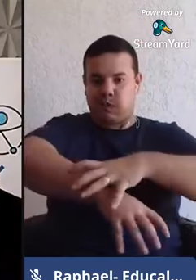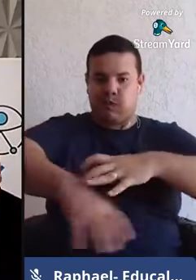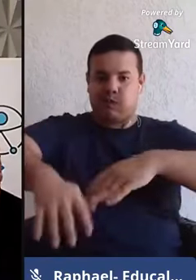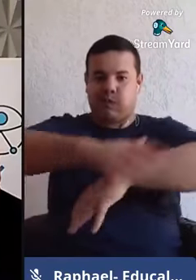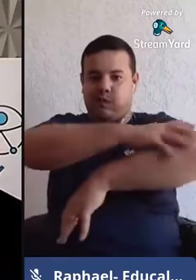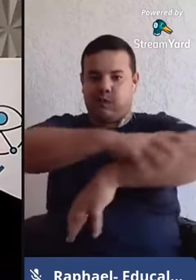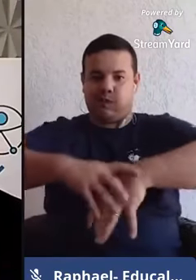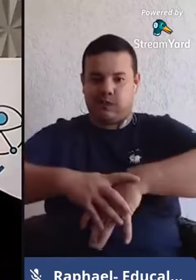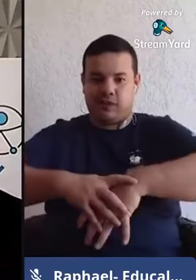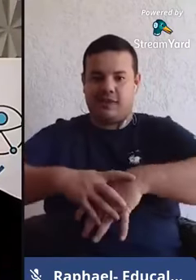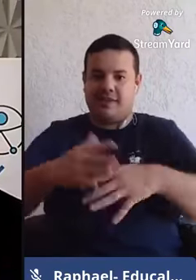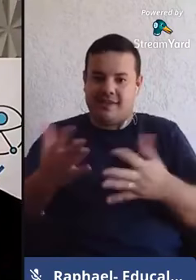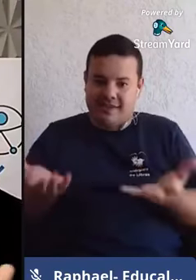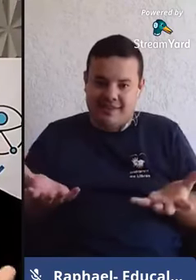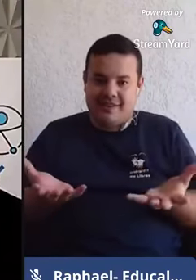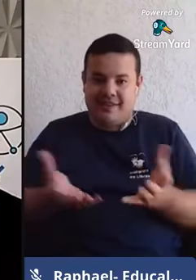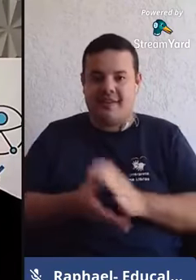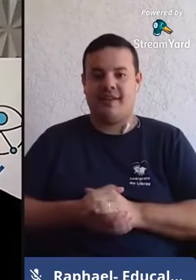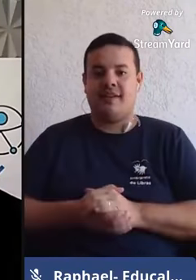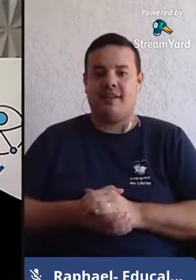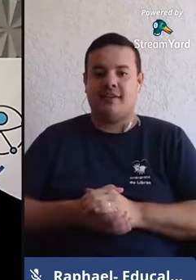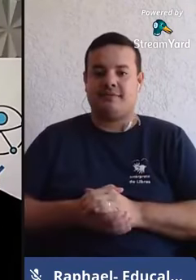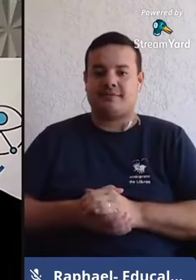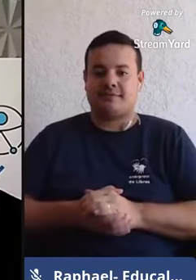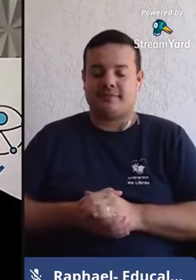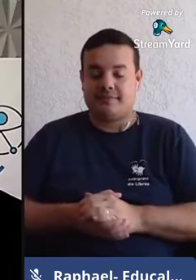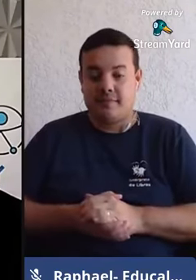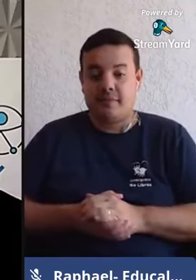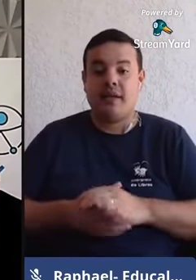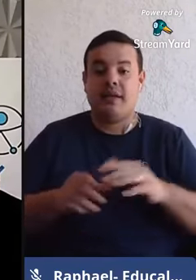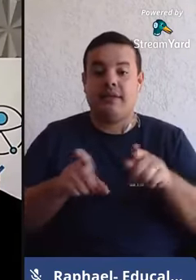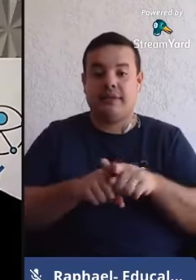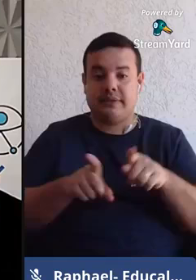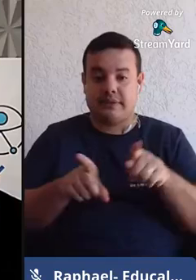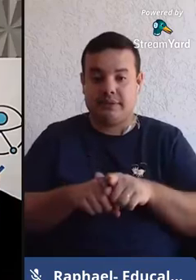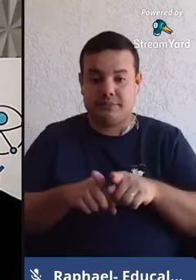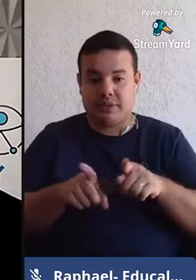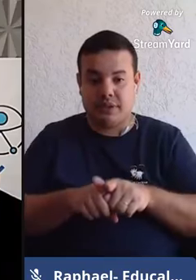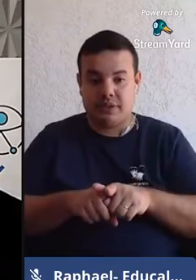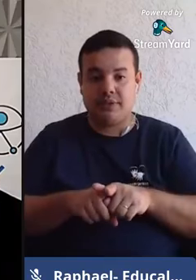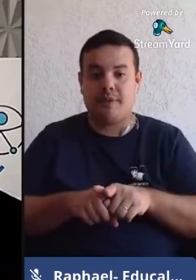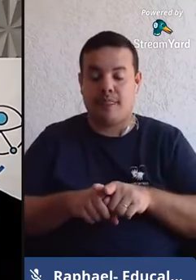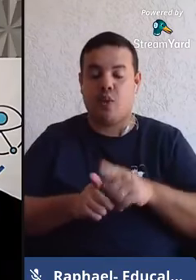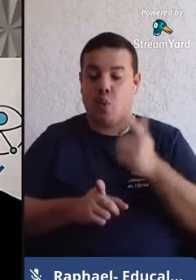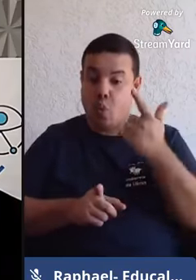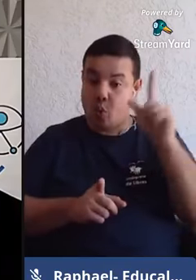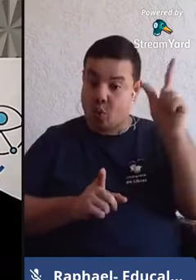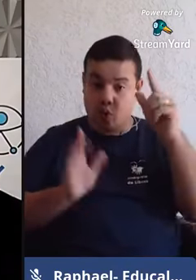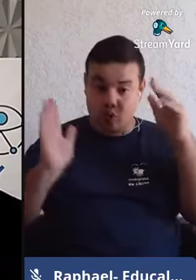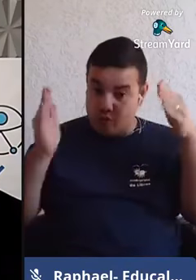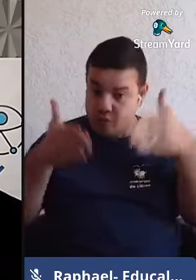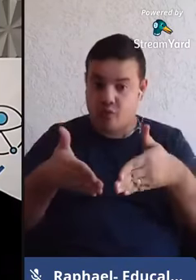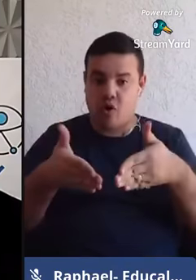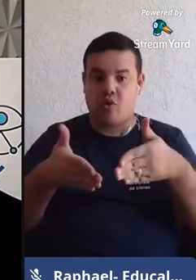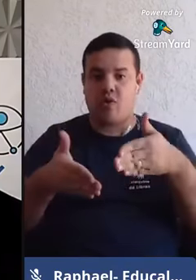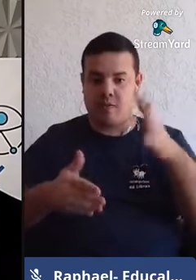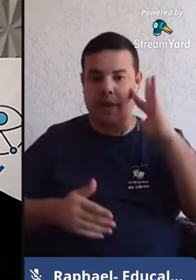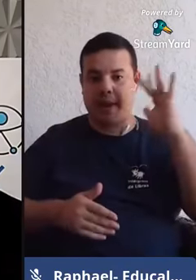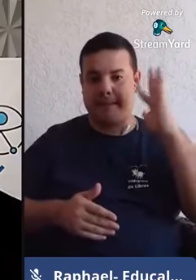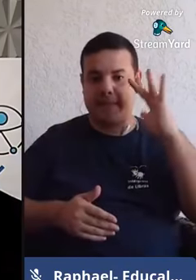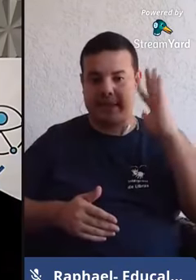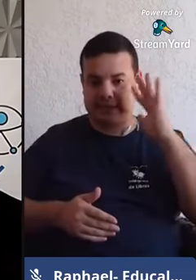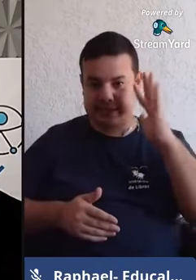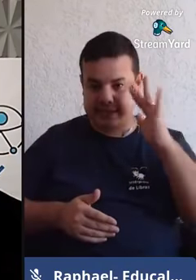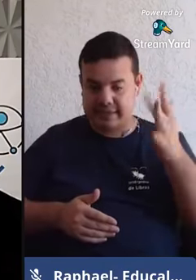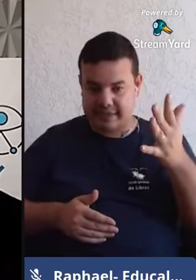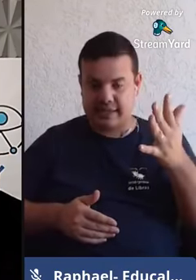Verdade. Dizer, não é? Outra coisa, câmaras. Esse é um nicho, viu, para se pensar. Também câmaras